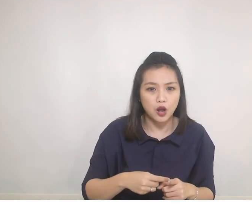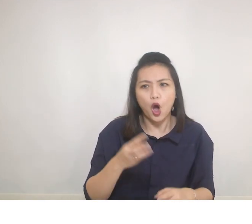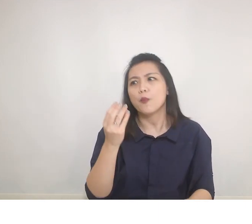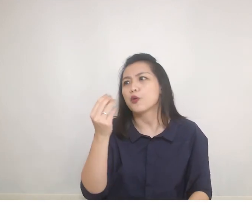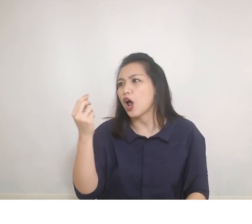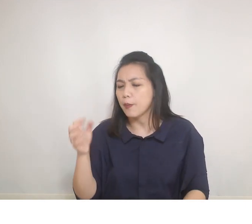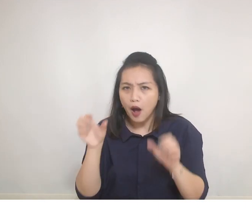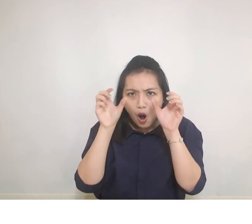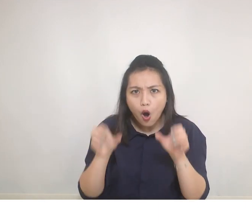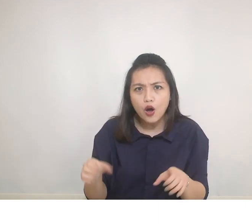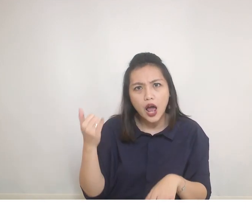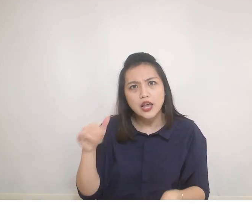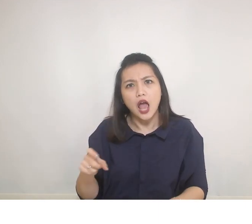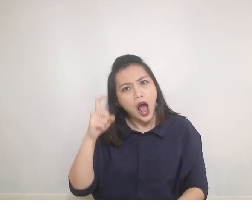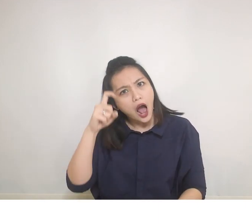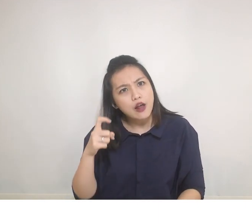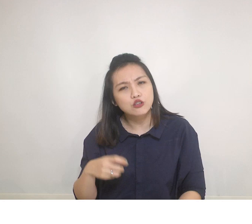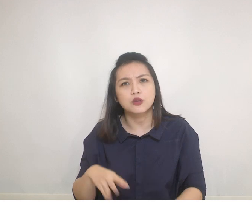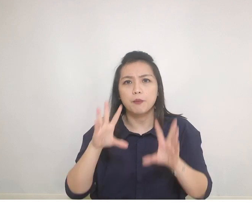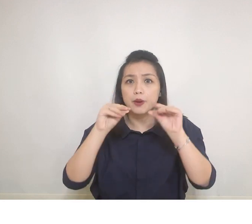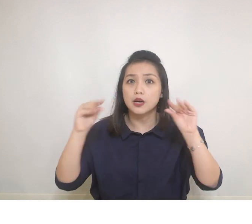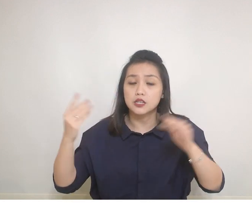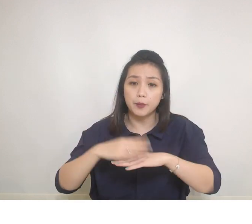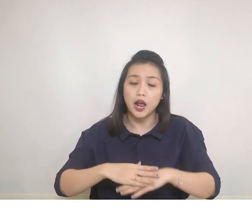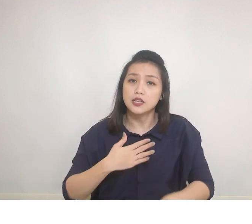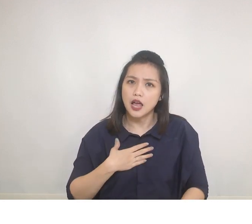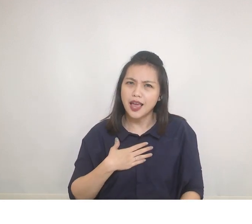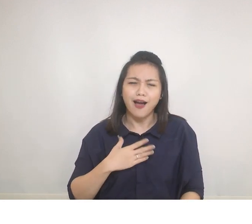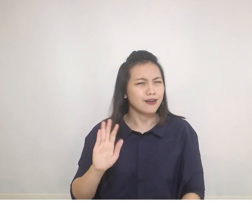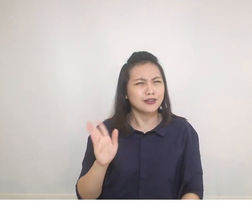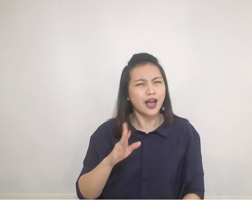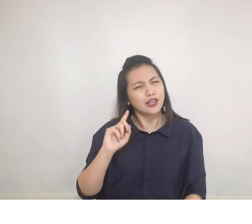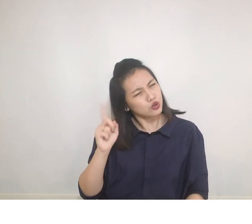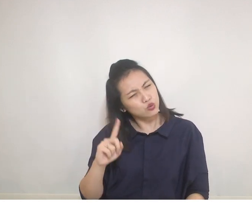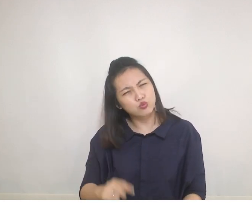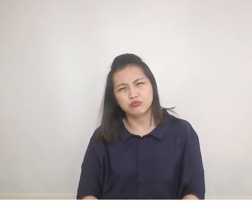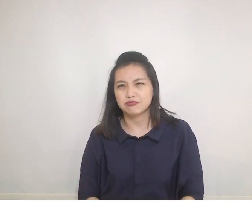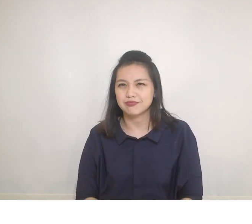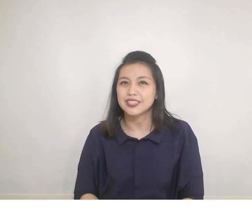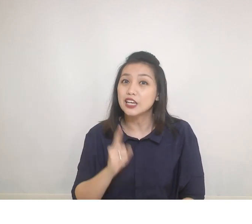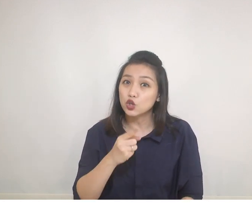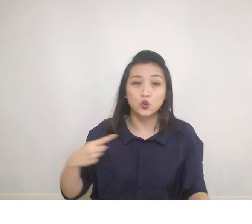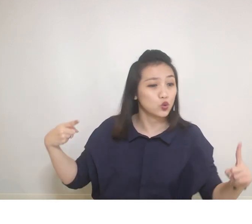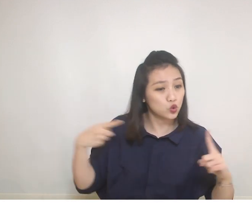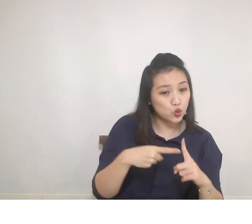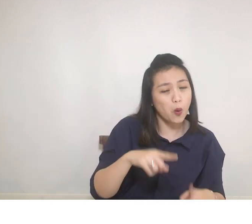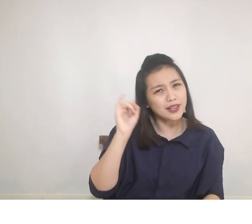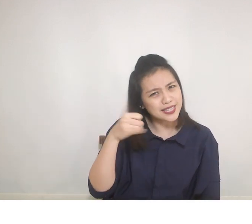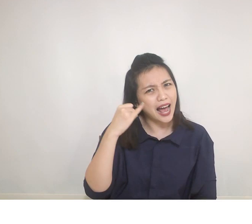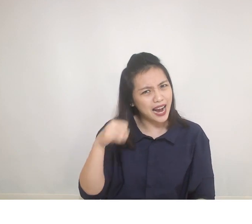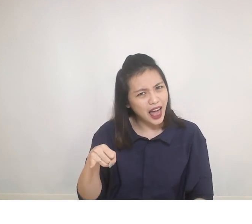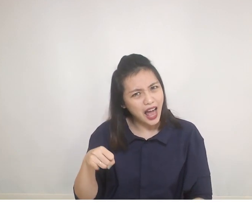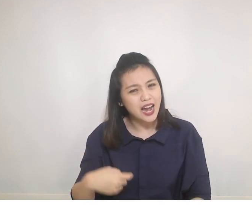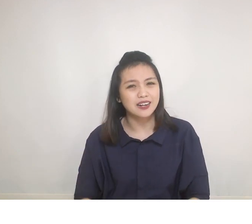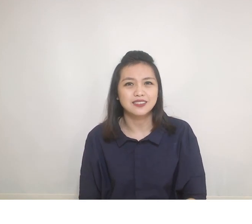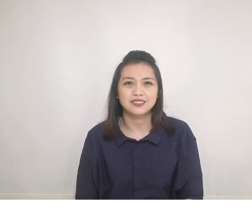Iya. Bos yang rumahnya digadaikan sampai rumah ya tetap mikir. Anda ngerti maksudnya? Iya. Karena buka rumah